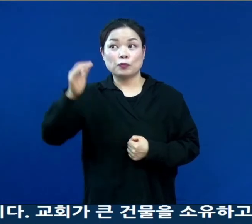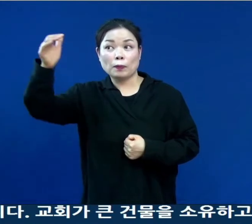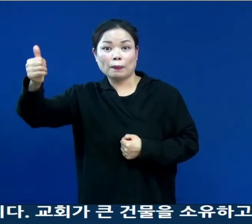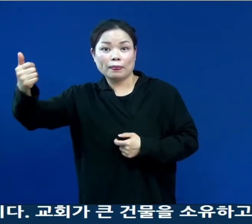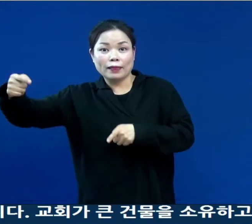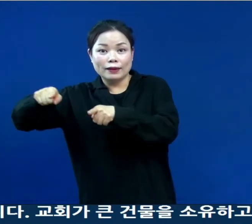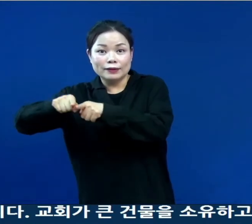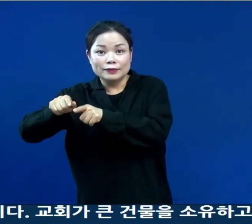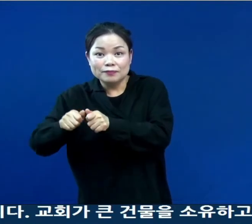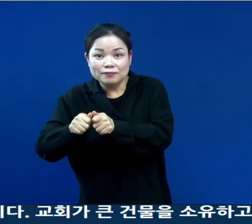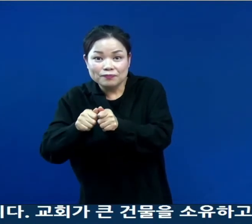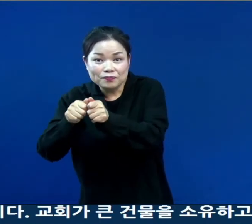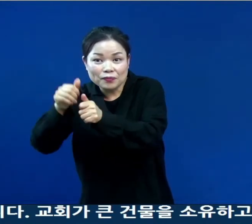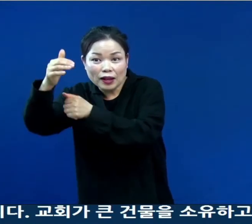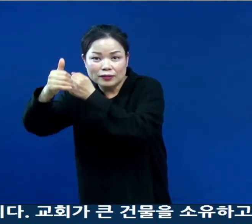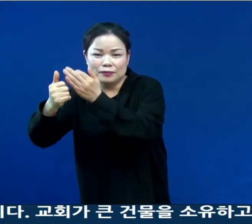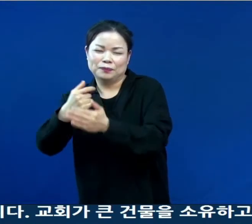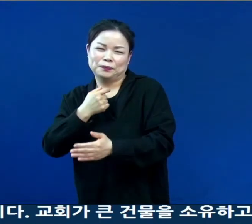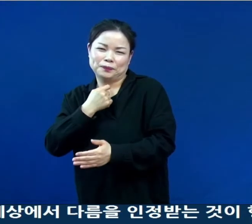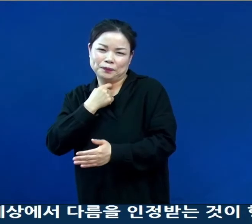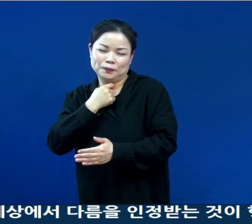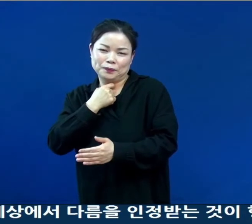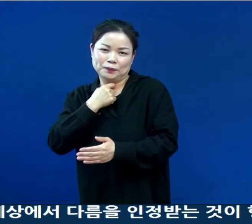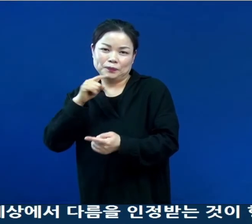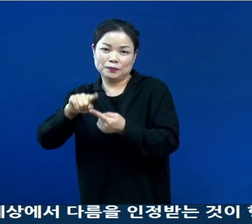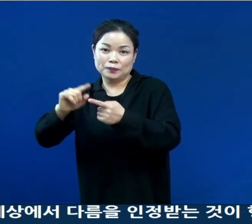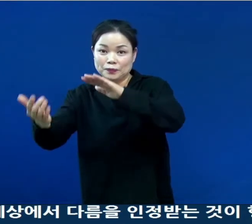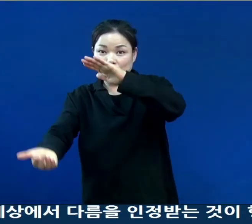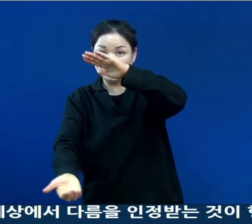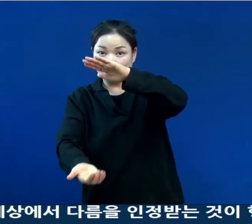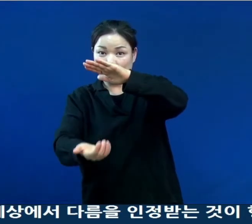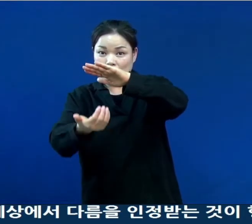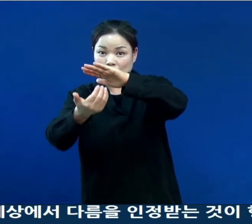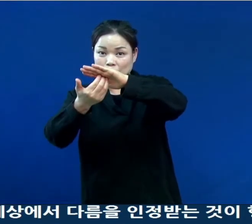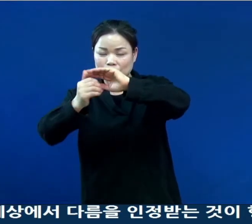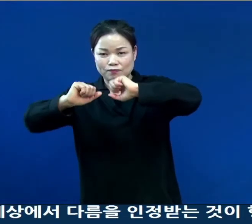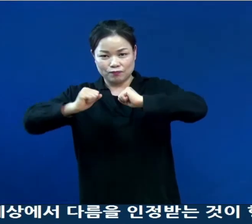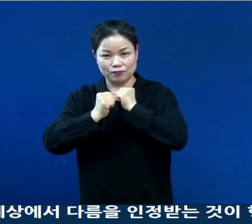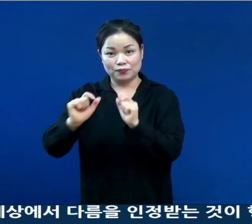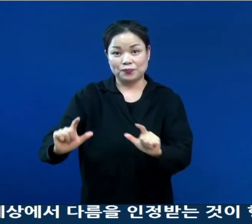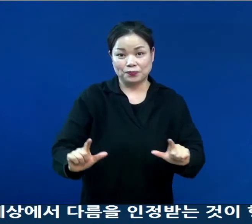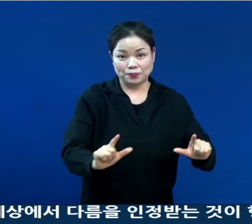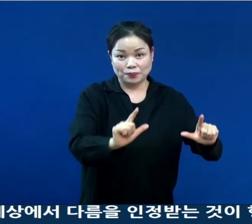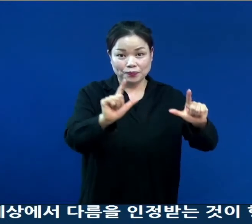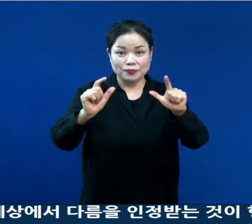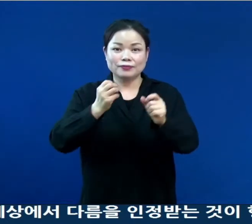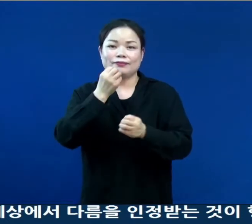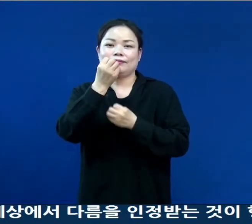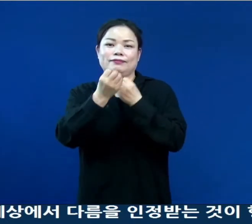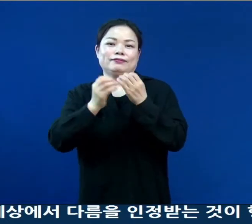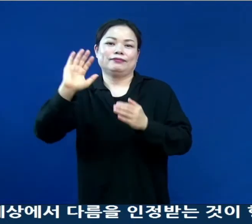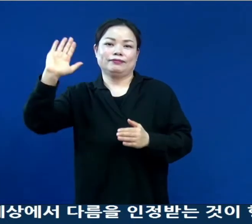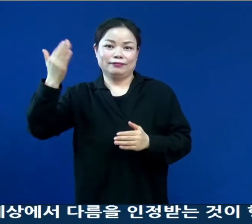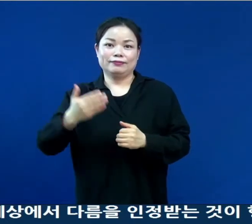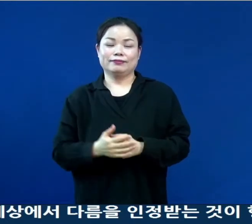하나님과 동행함으로 하나님의 원하심을 이루며 살아가는 것입니다 라고 고백할 수 있어야